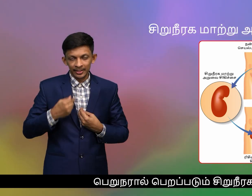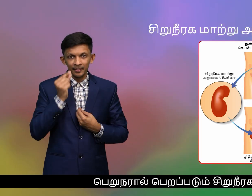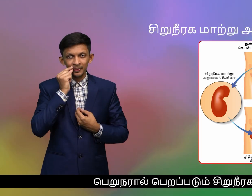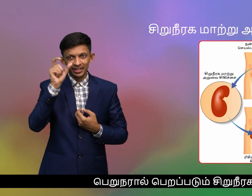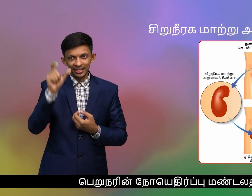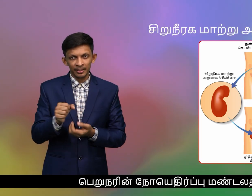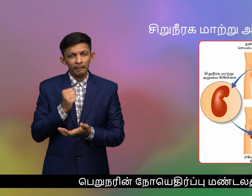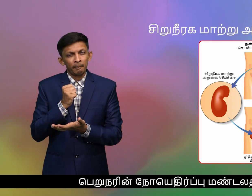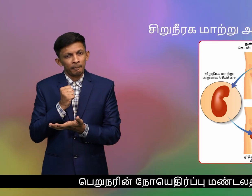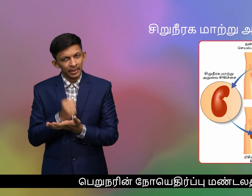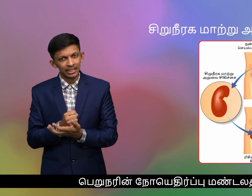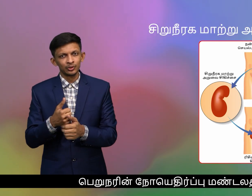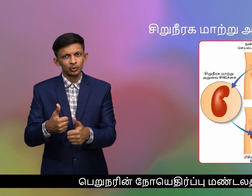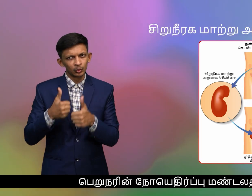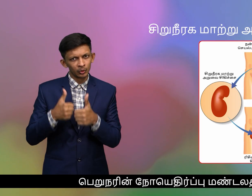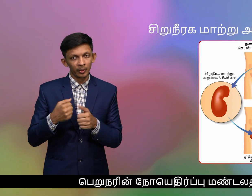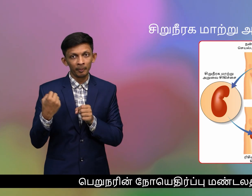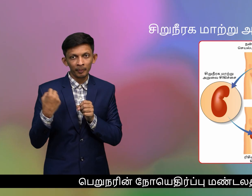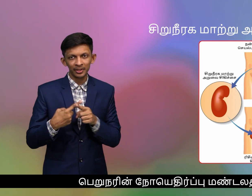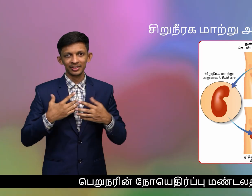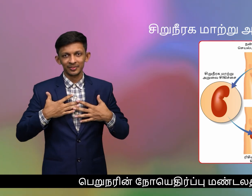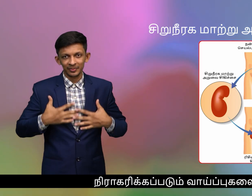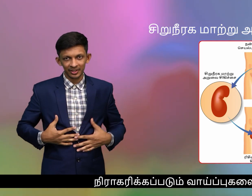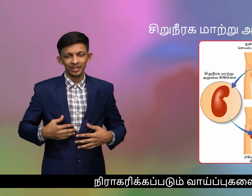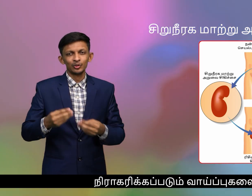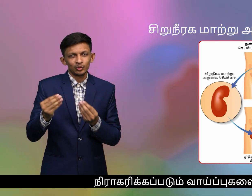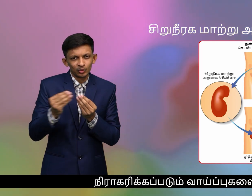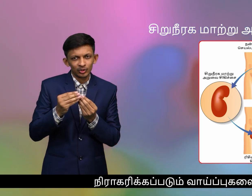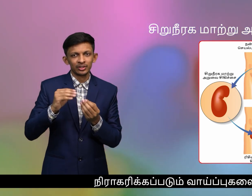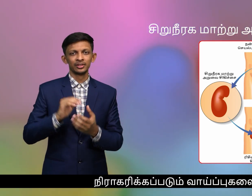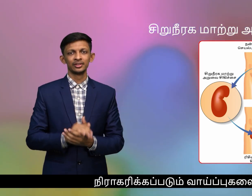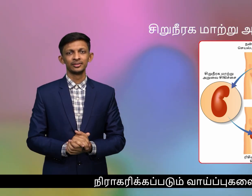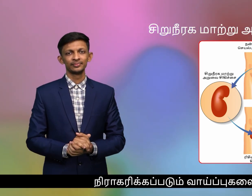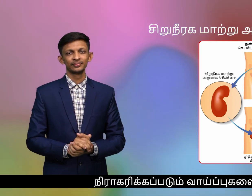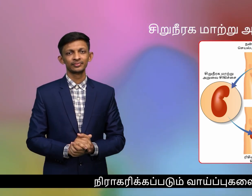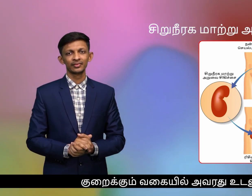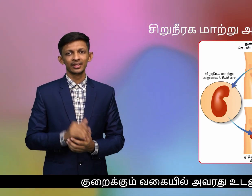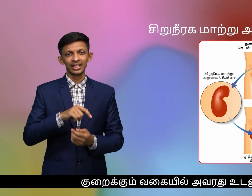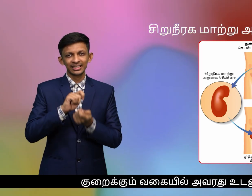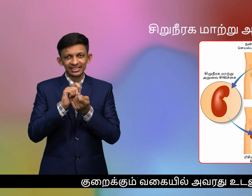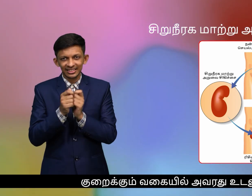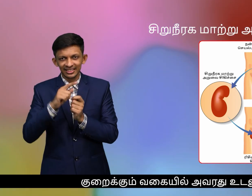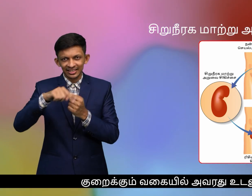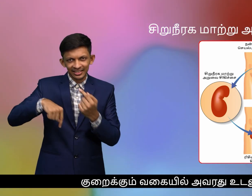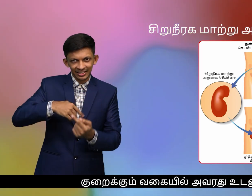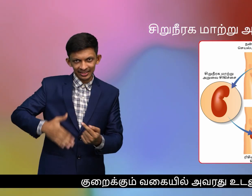சிறுநீரகம் பெறுநரின் நோய் எதிர்ப்பு மண்டலத்தால் நிராகரிக்கப்படும் வாய்ப்புகளை குறைக்கும் வகையில் அவரது